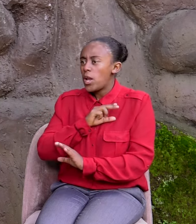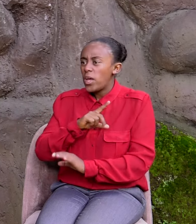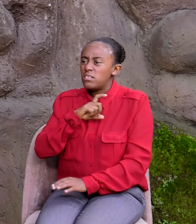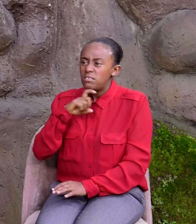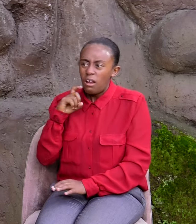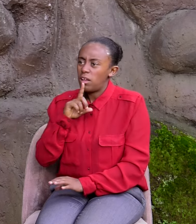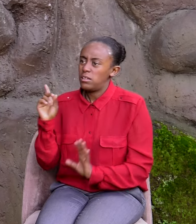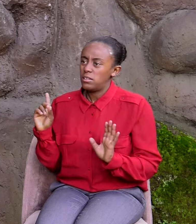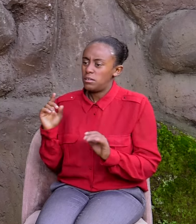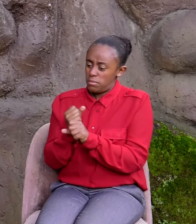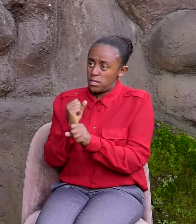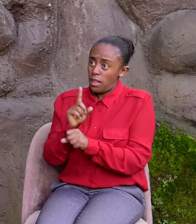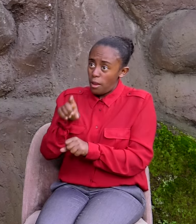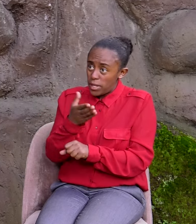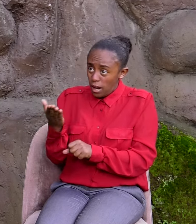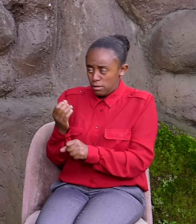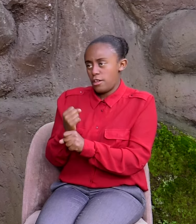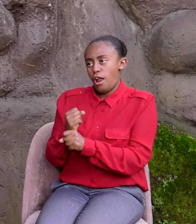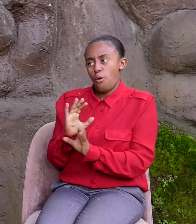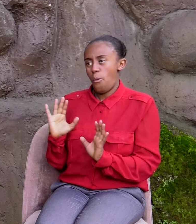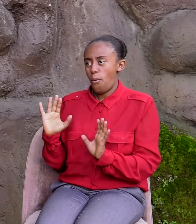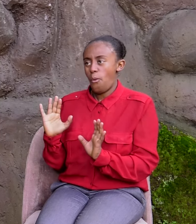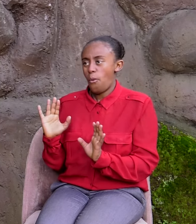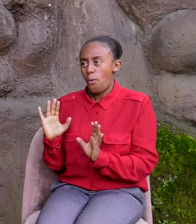ነኝ። መስራት ያለብኝን ነገር እሰራለሁ፣